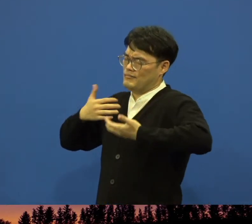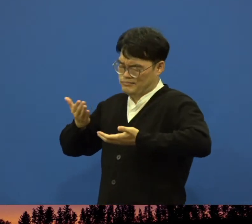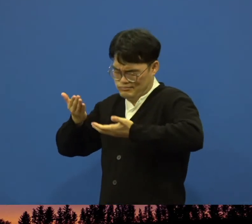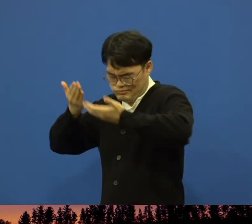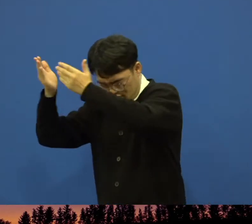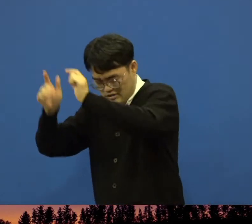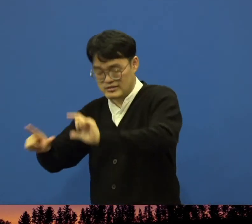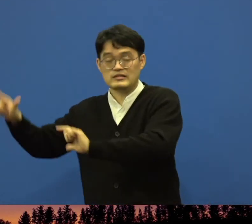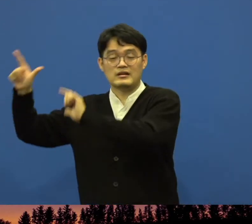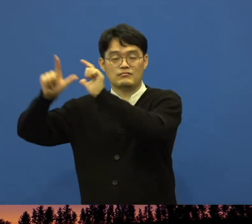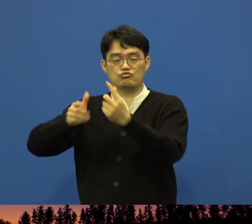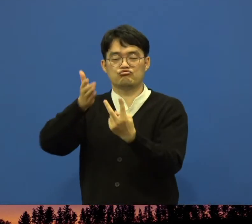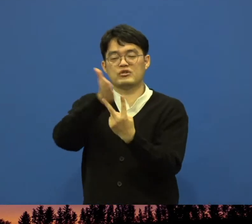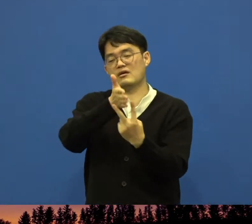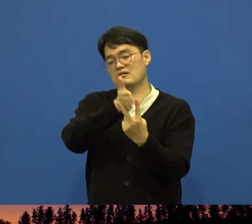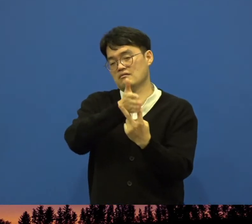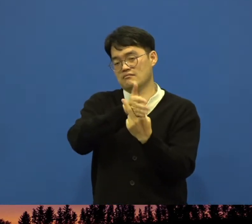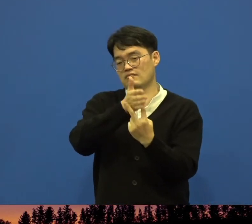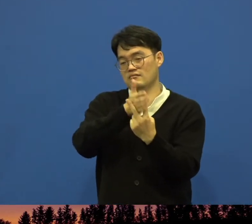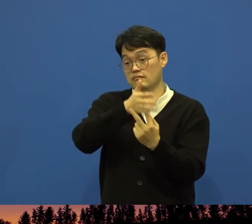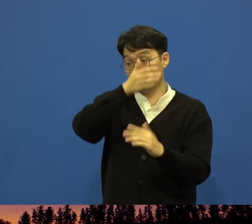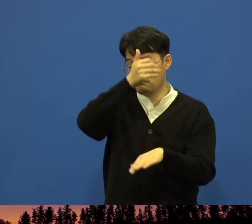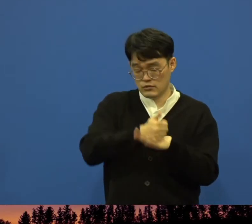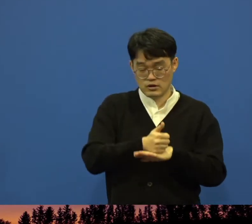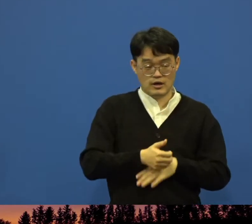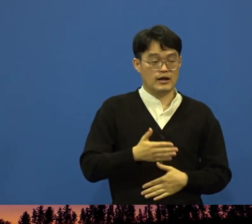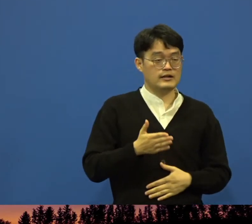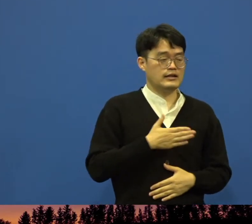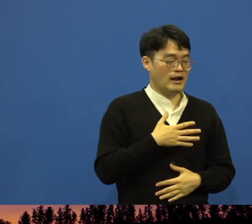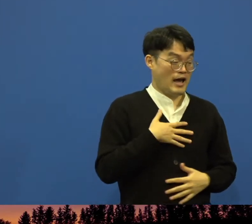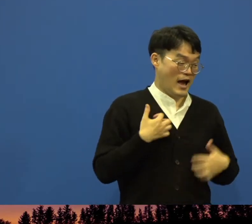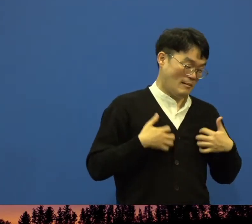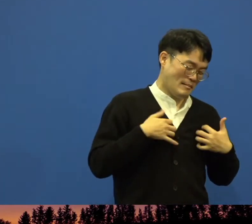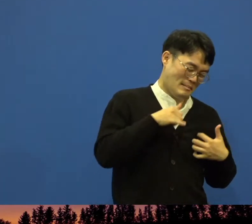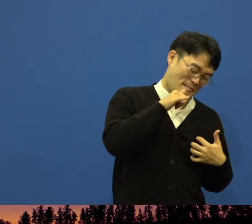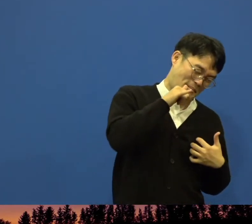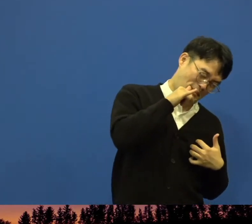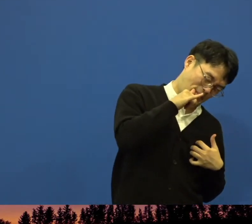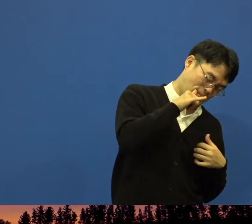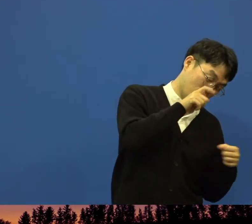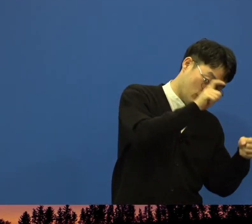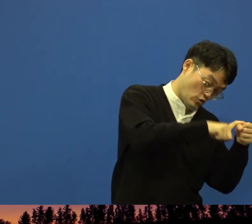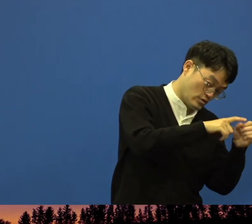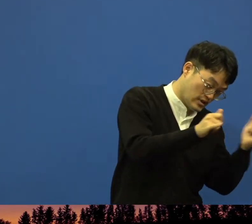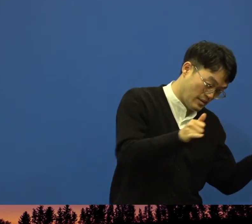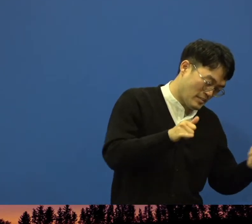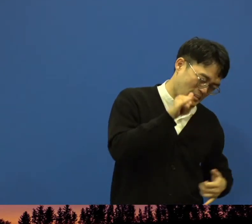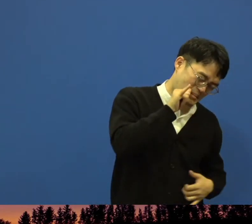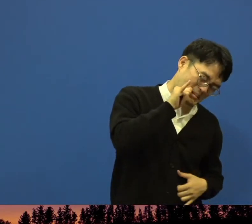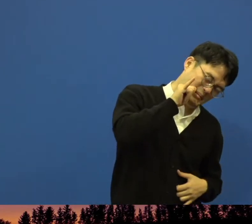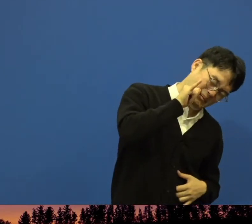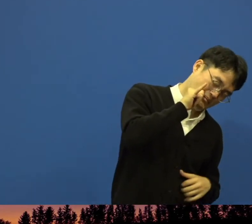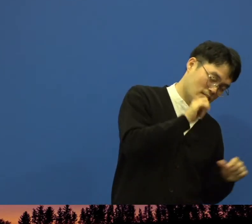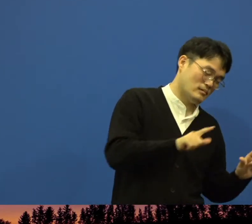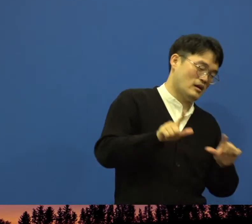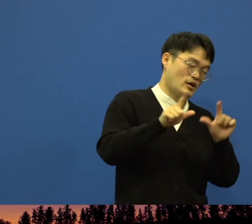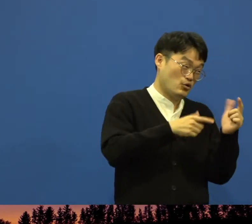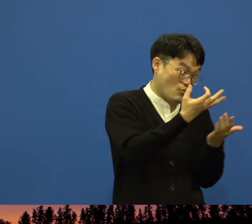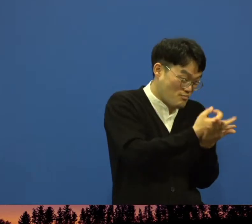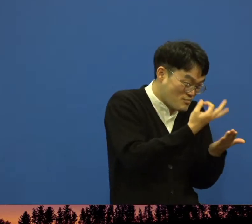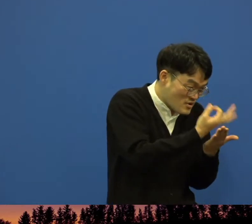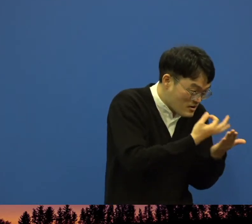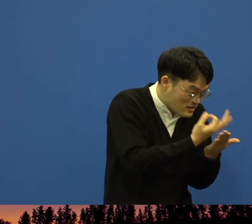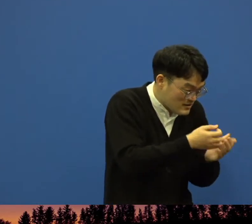부류입니다. 결국은 나를 즐겁게 하는 것이 인생의 목적이 된 사람은 쾌락주의로 갈 수밖에 없는 겁니다. 돈을 벌어도 뭘